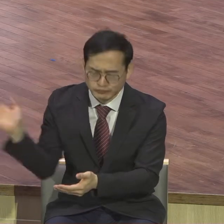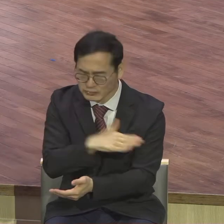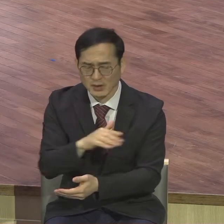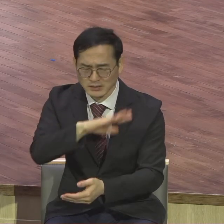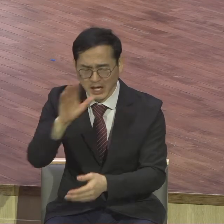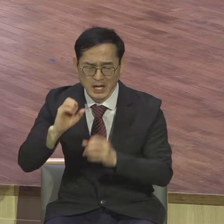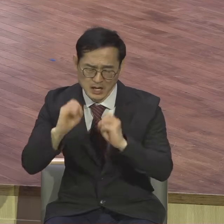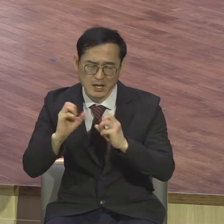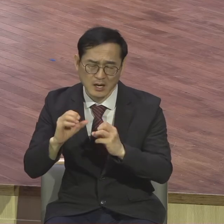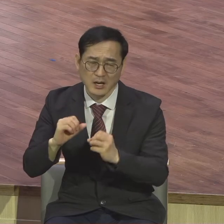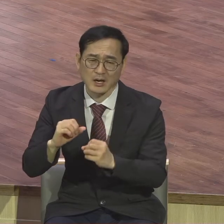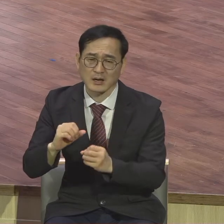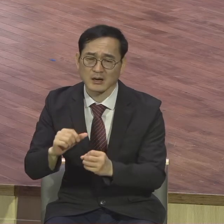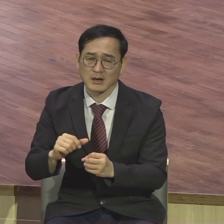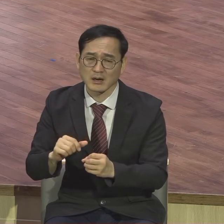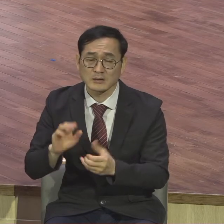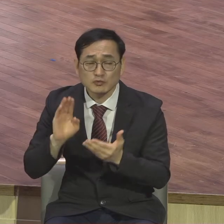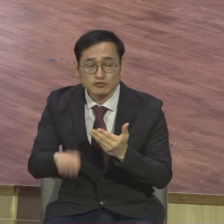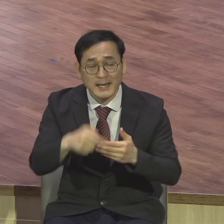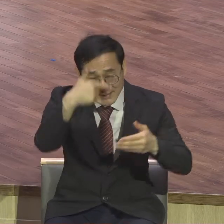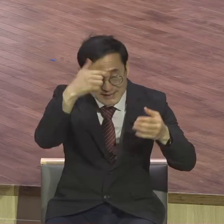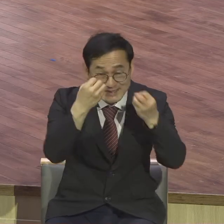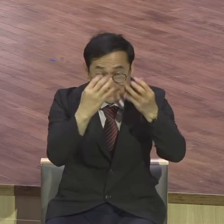약속하신 말씀이